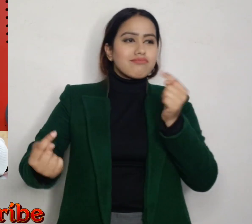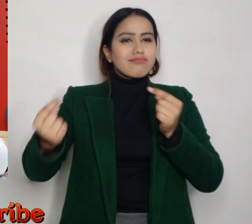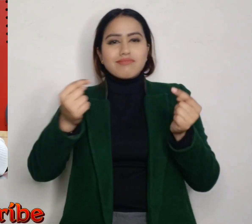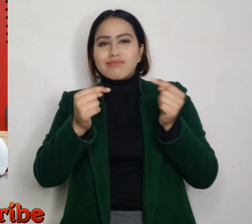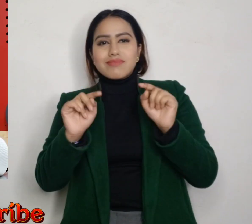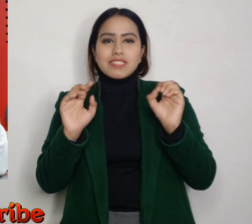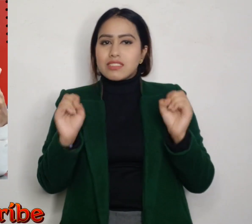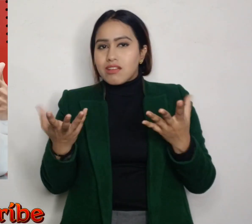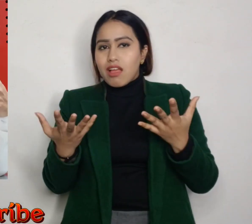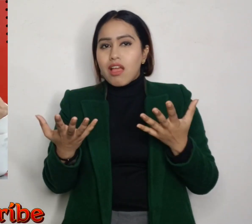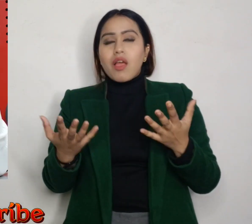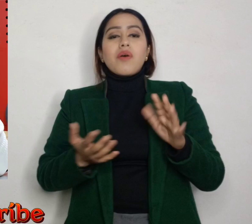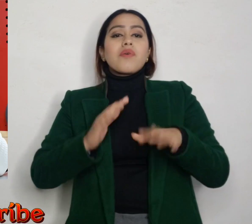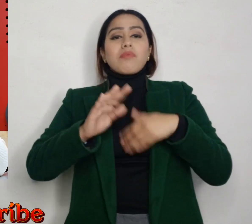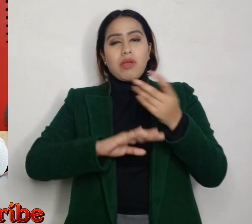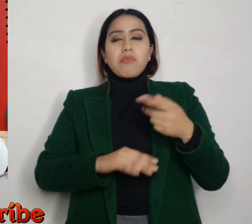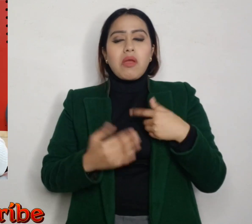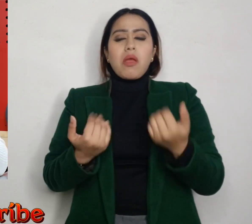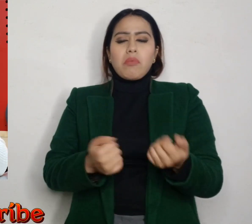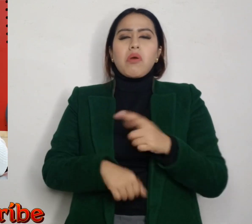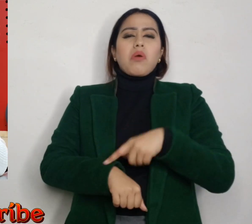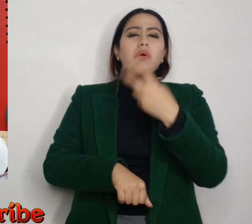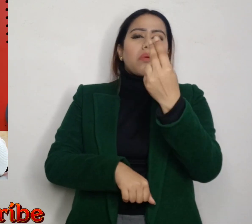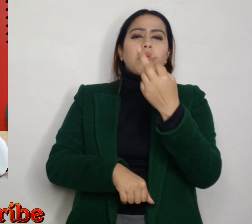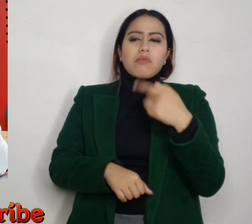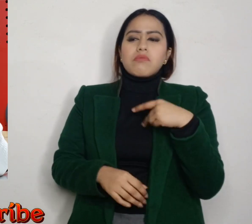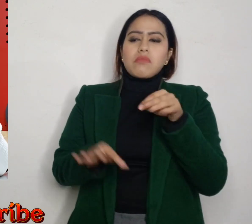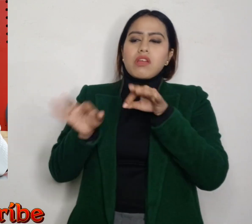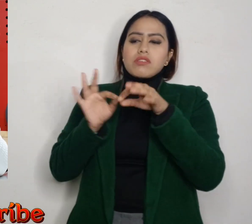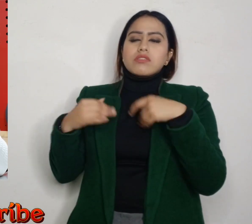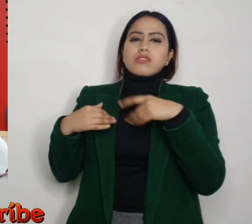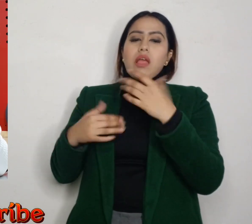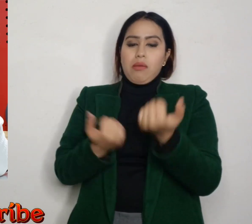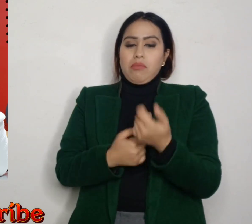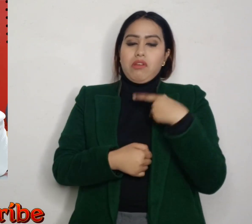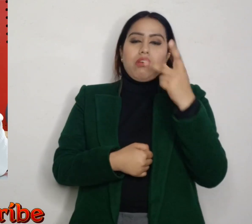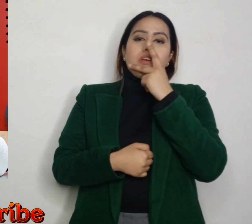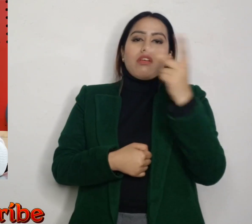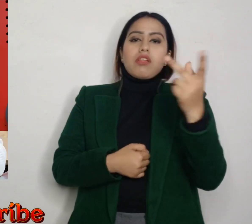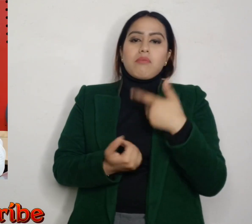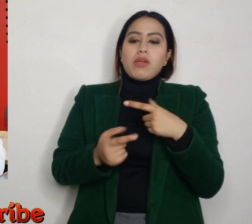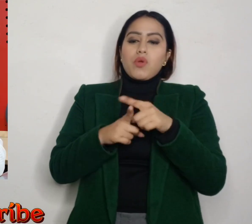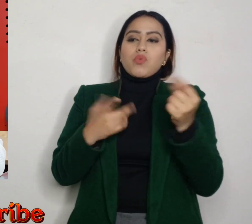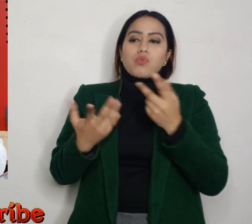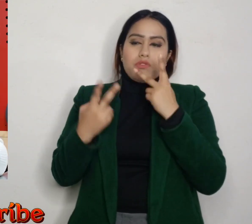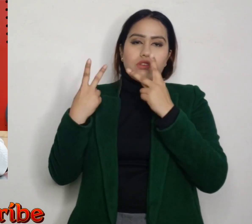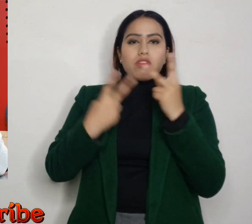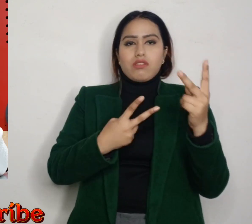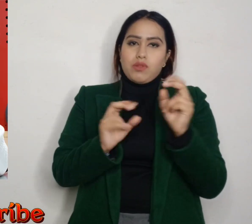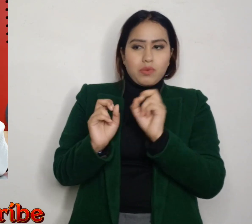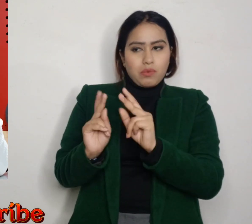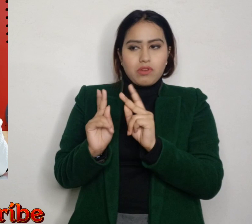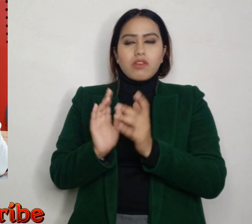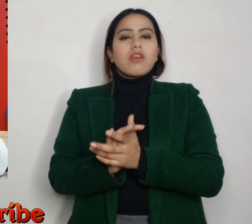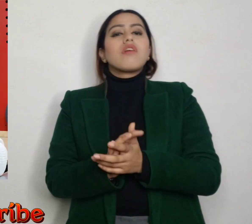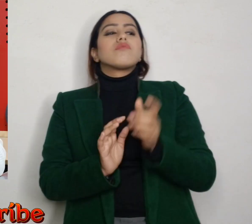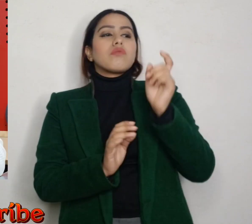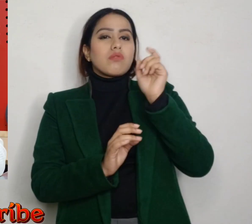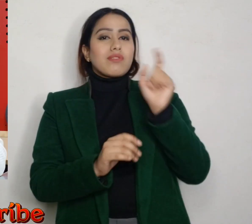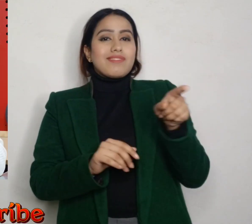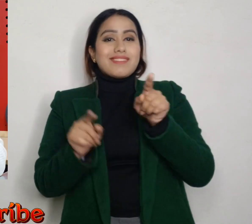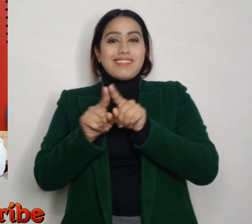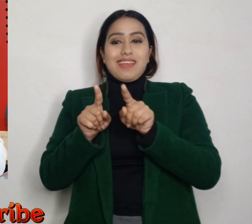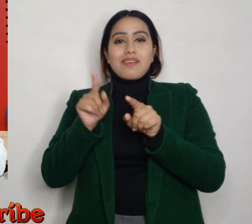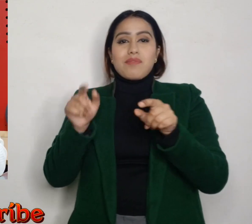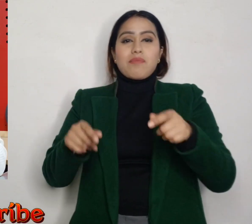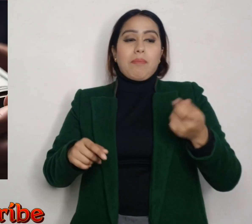सुपरवाइजर का दोस्त मानने को तैयार नहीं, दोनों के बीच में डिबेट हो गई। सुपरवाइजर ने कहा मैं तुम्हें अभी 2 मिनट में सब समझा दूंगा, तुम बस मेरे साथ देखते रहो मैं क्या